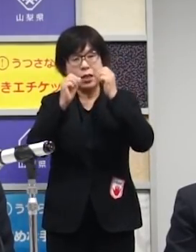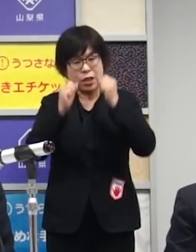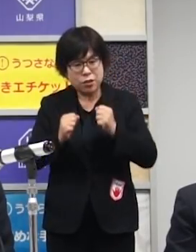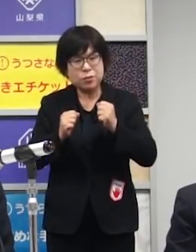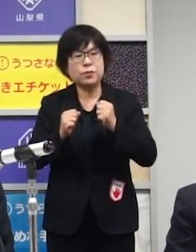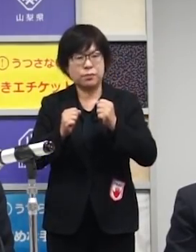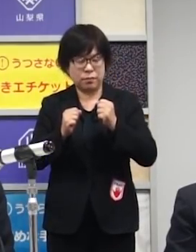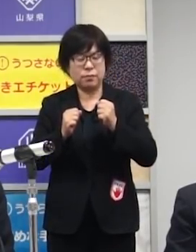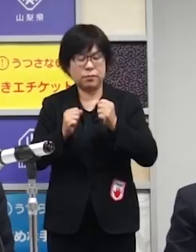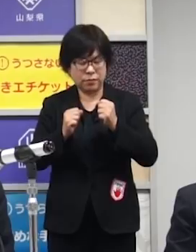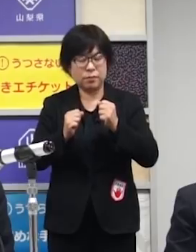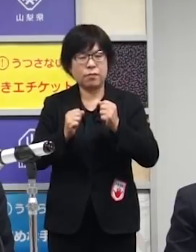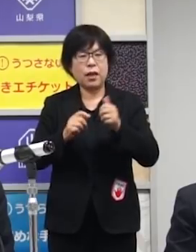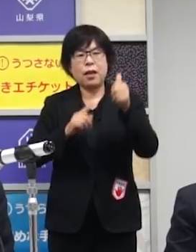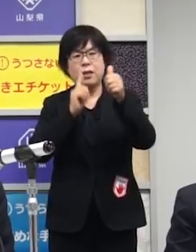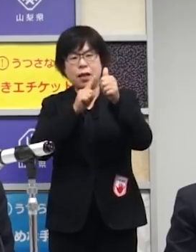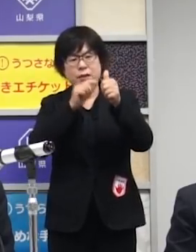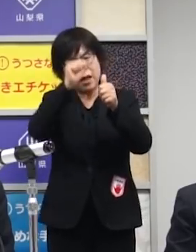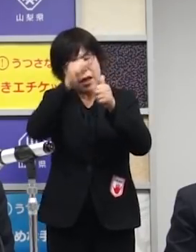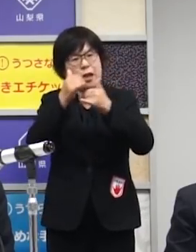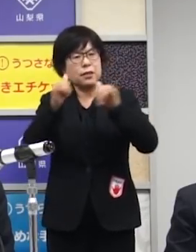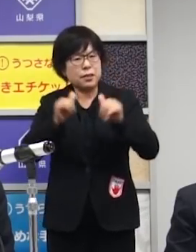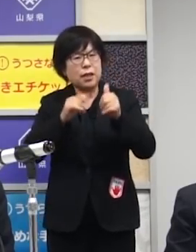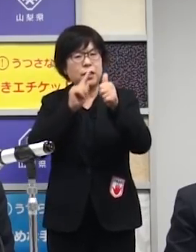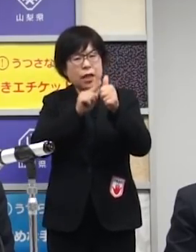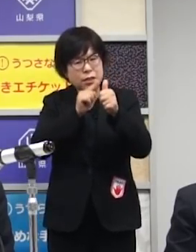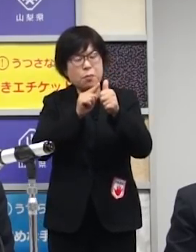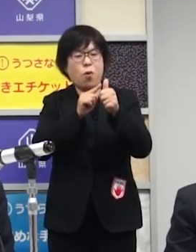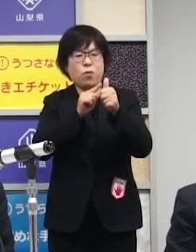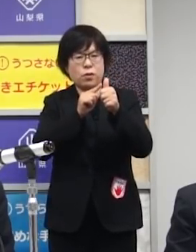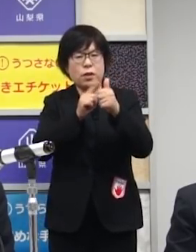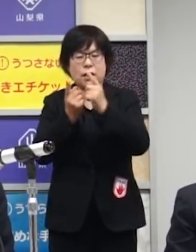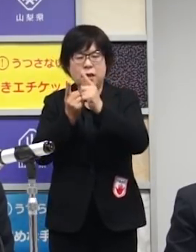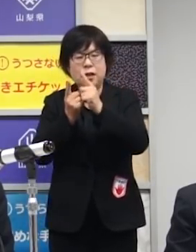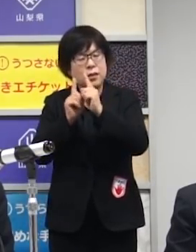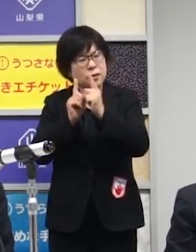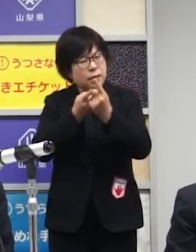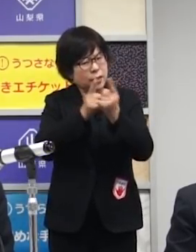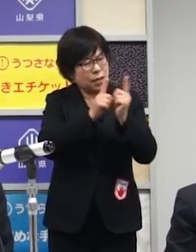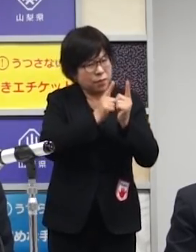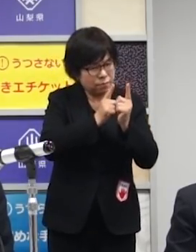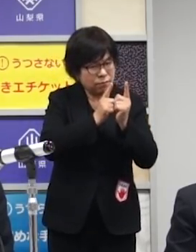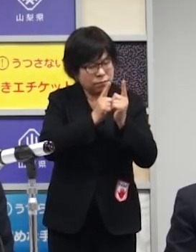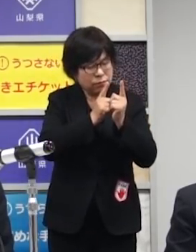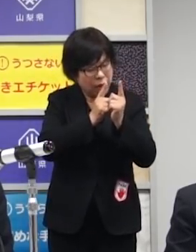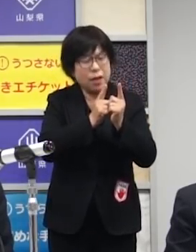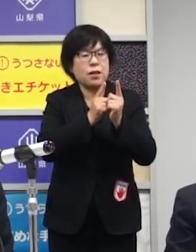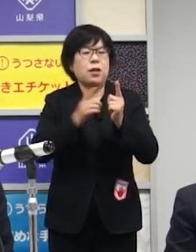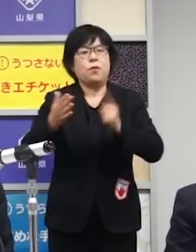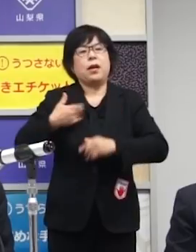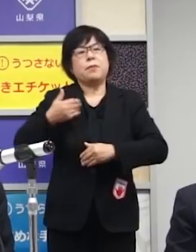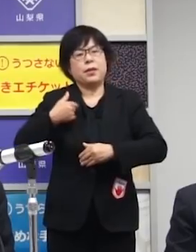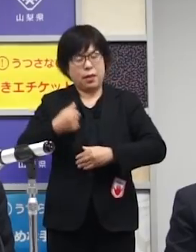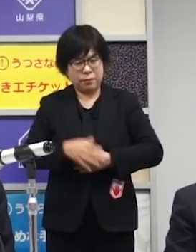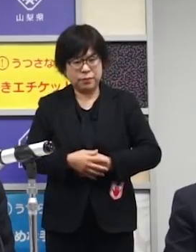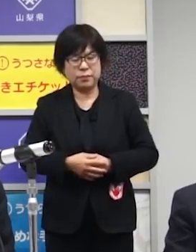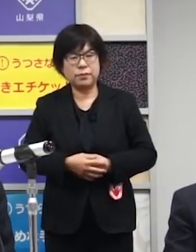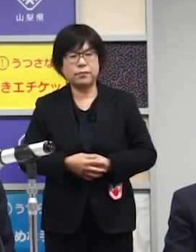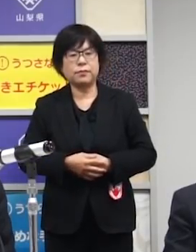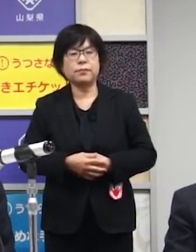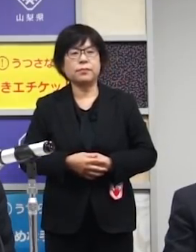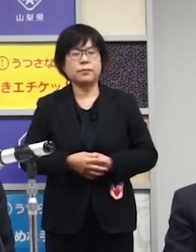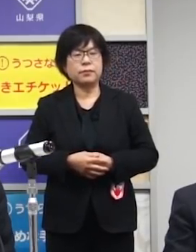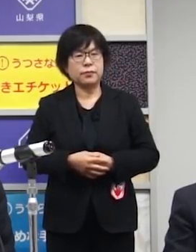男性患者との接触の有無につきましても、つきましては現段階では確認はされておりません。